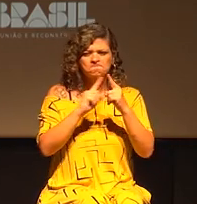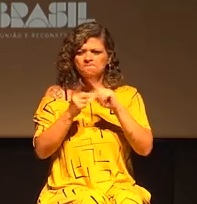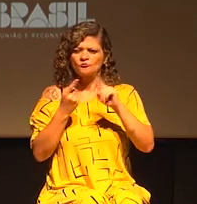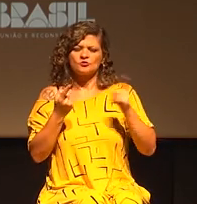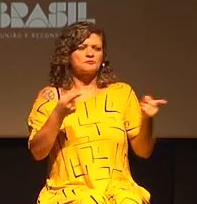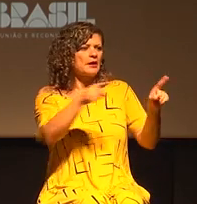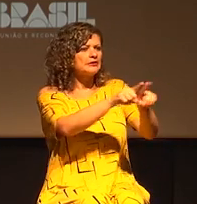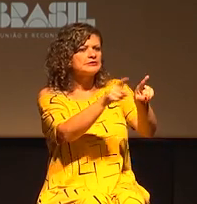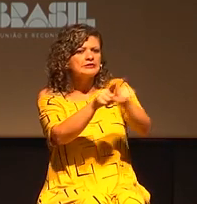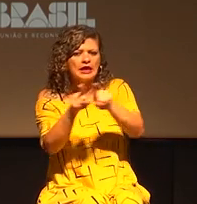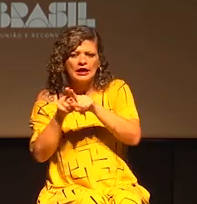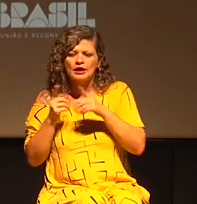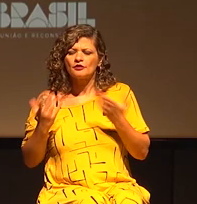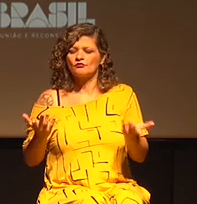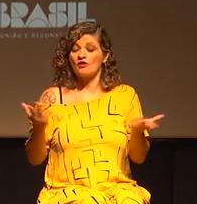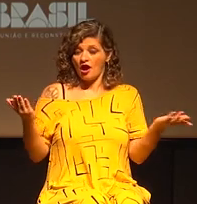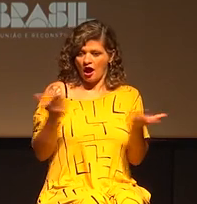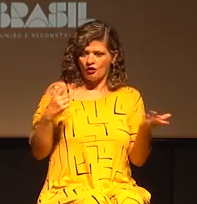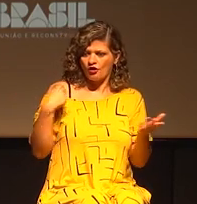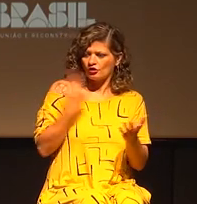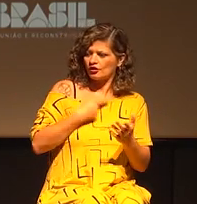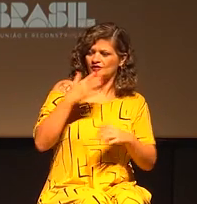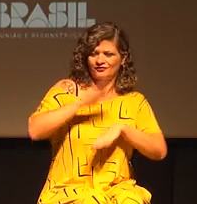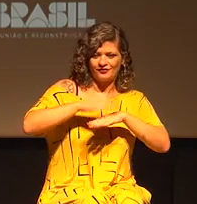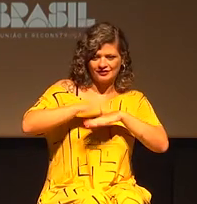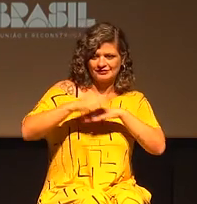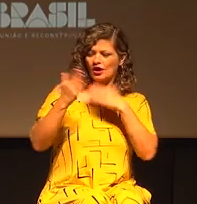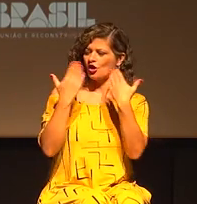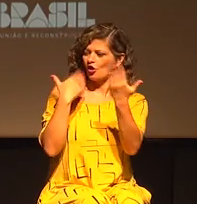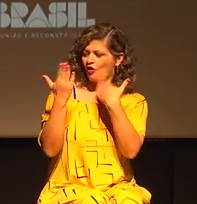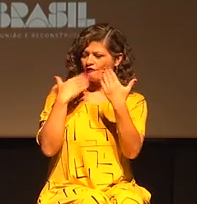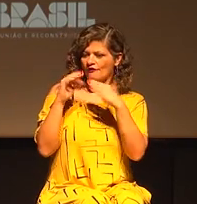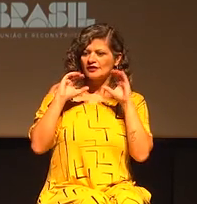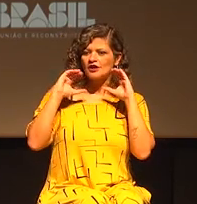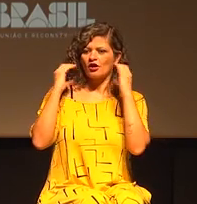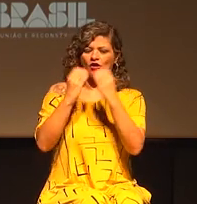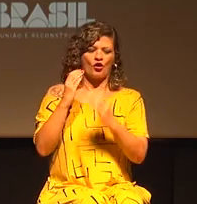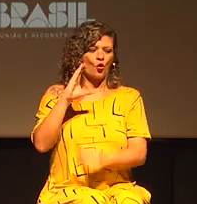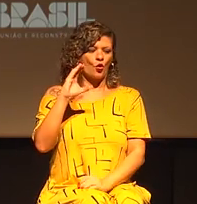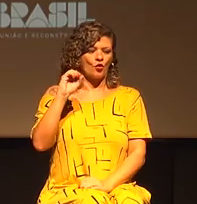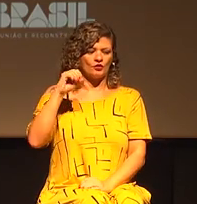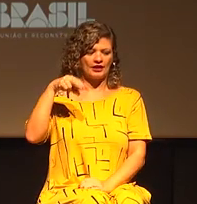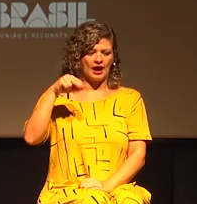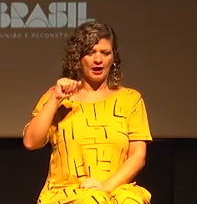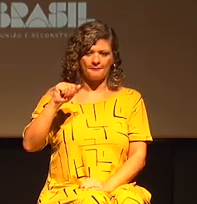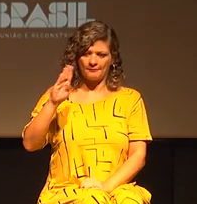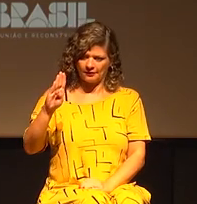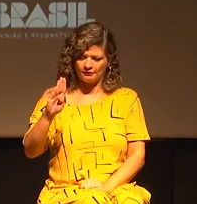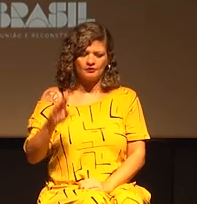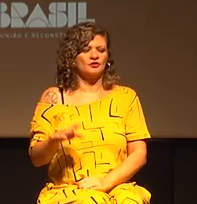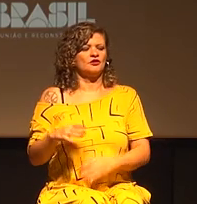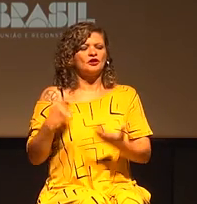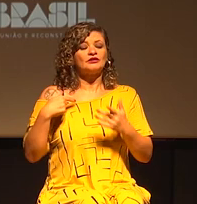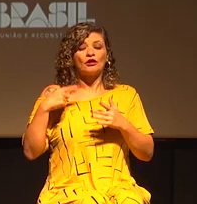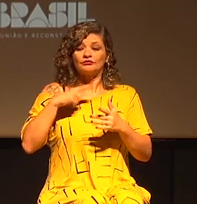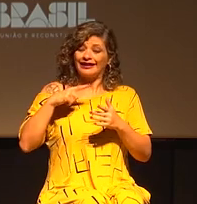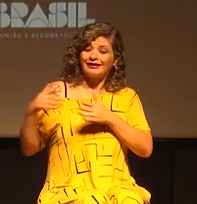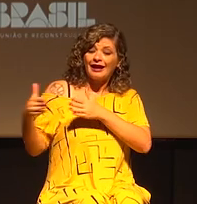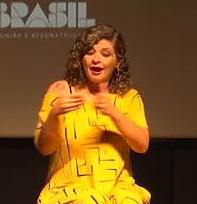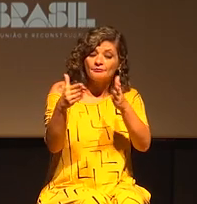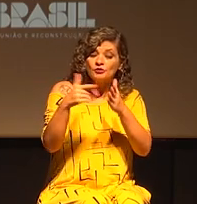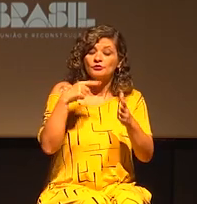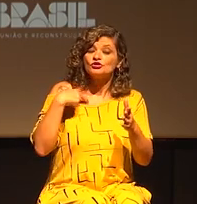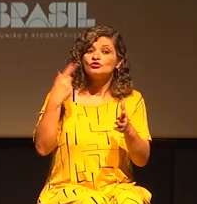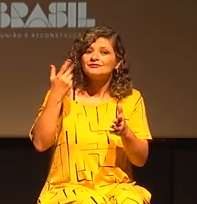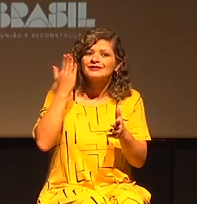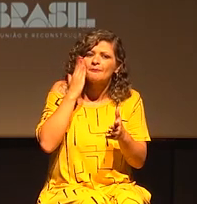redes parceiras agora nós vão fazer uma conversa na Conab então então assim agora tem um caminho para se seguir para entender como vai funcionar a